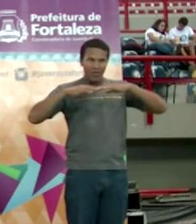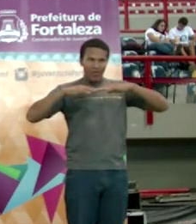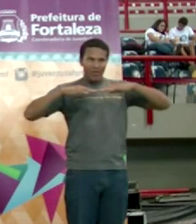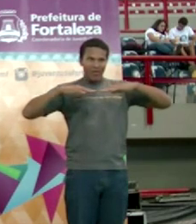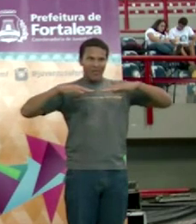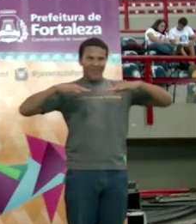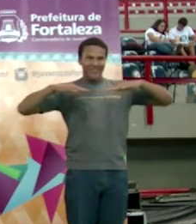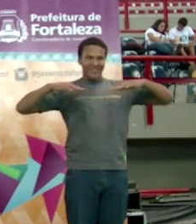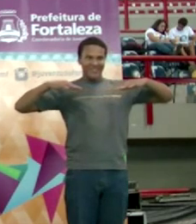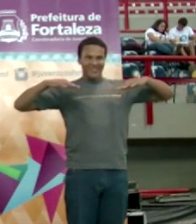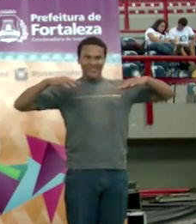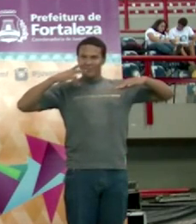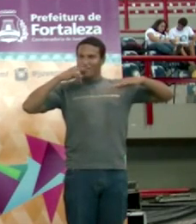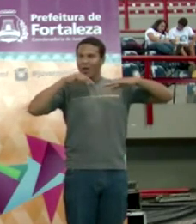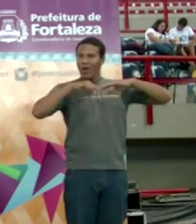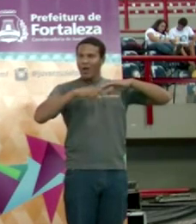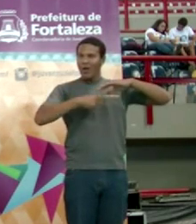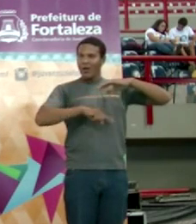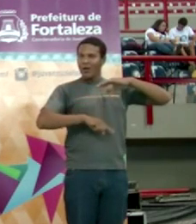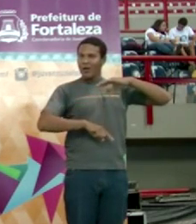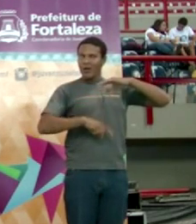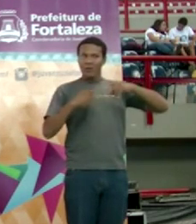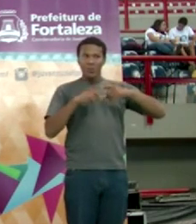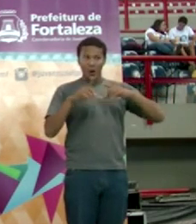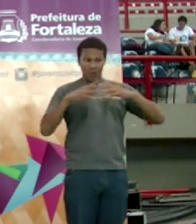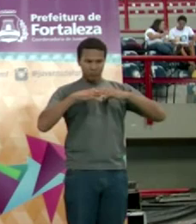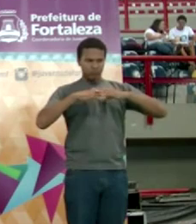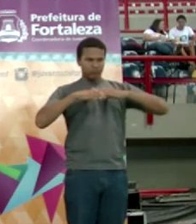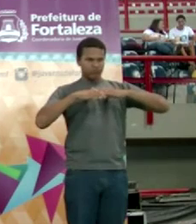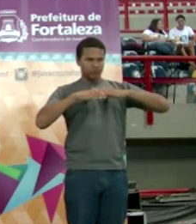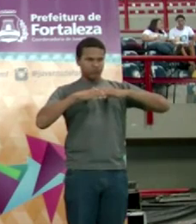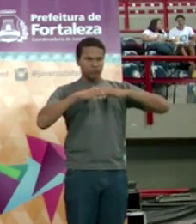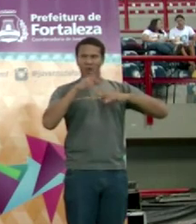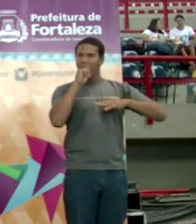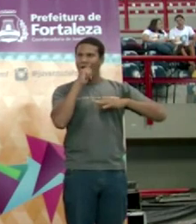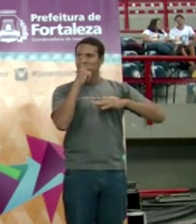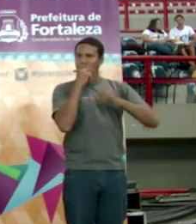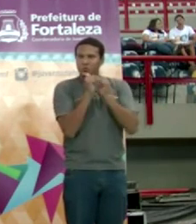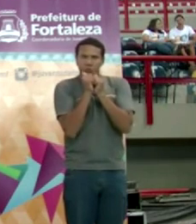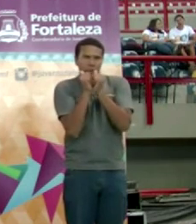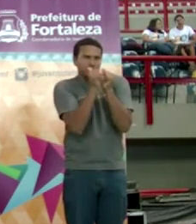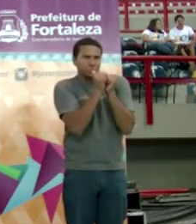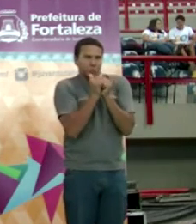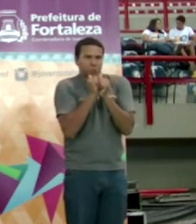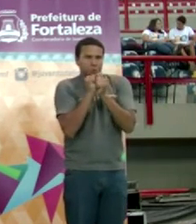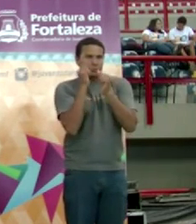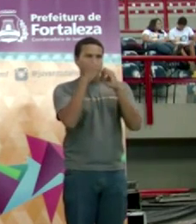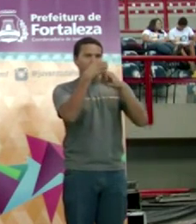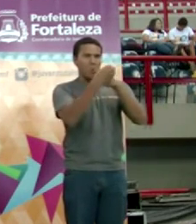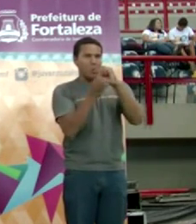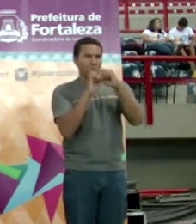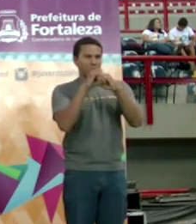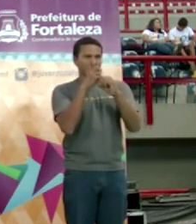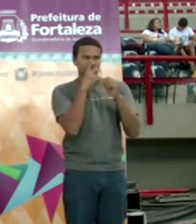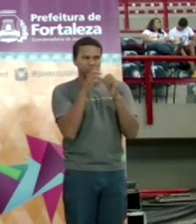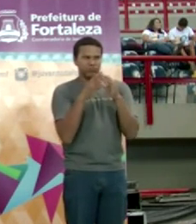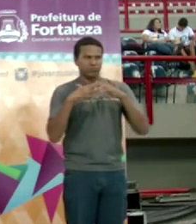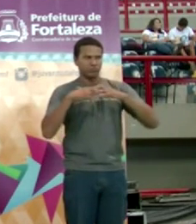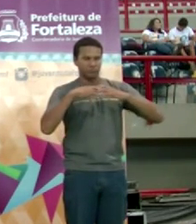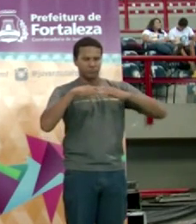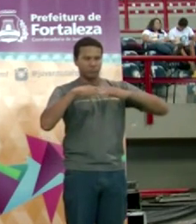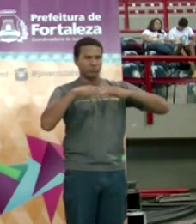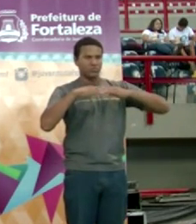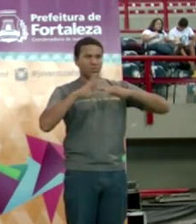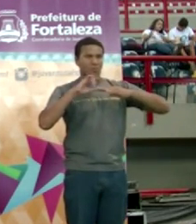Ele tem que ser tensoativo para ele poder interagir com a água e conseguir fazer a limpeza que é necessária no caso dos detergentes,